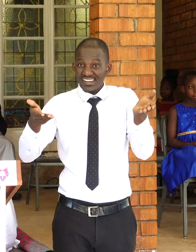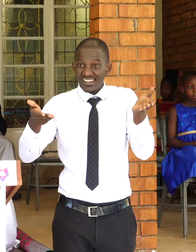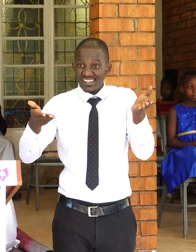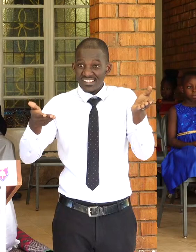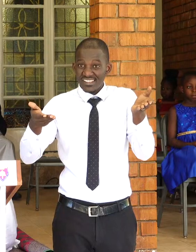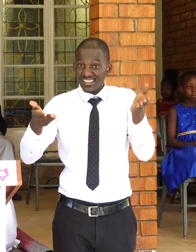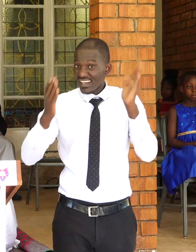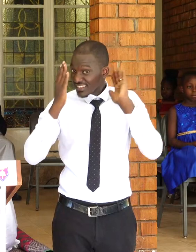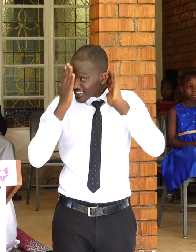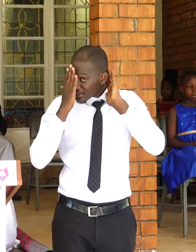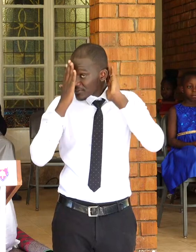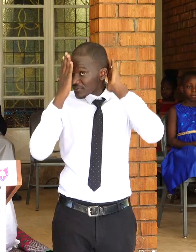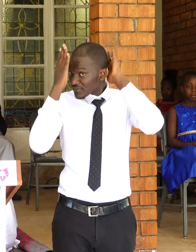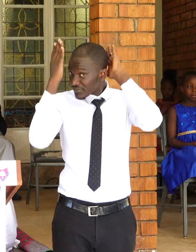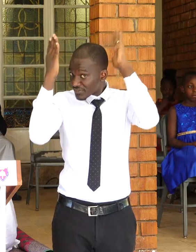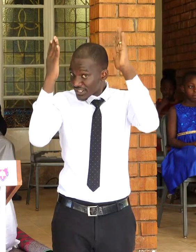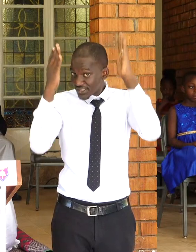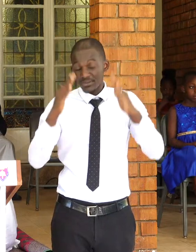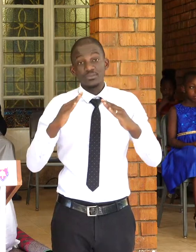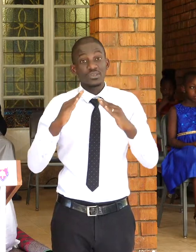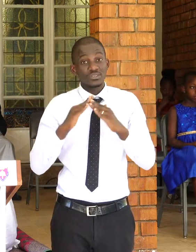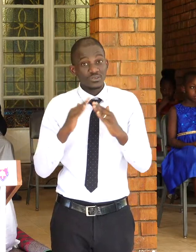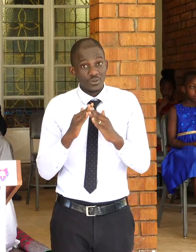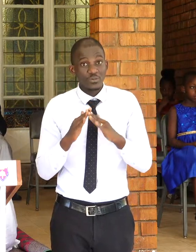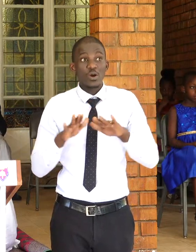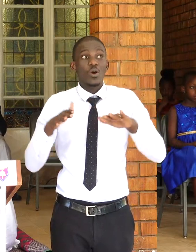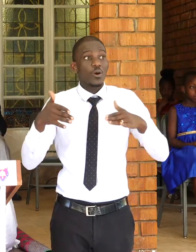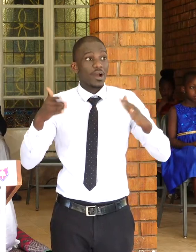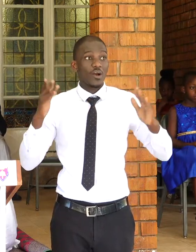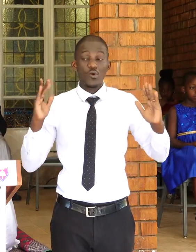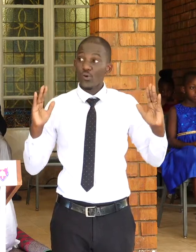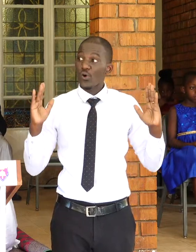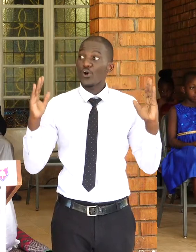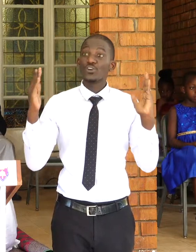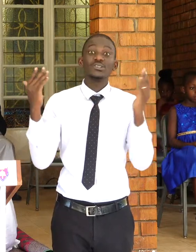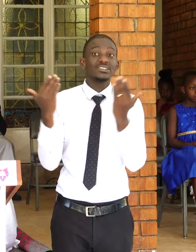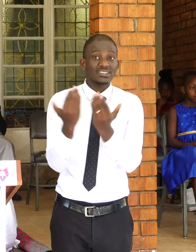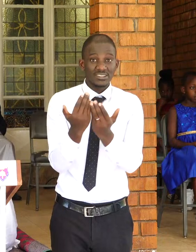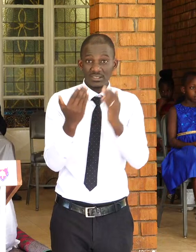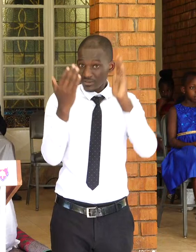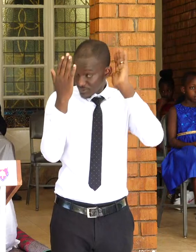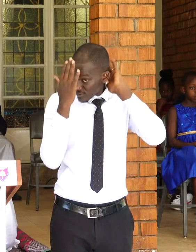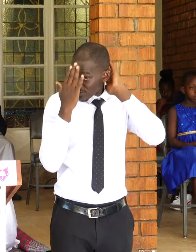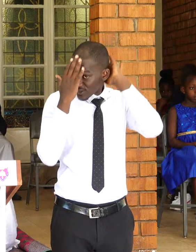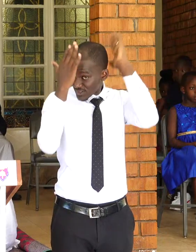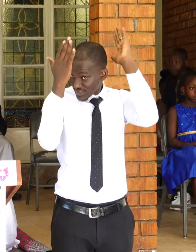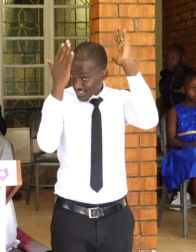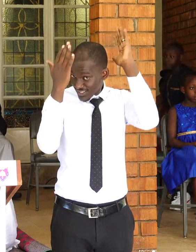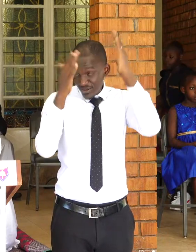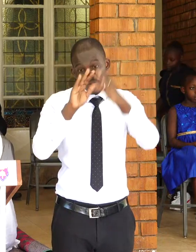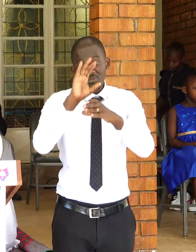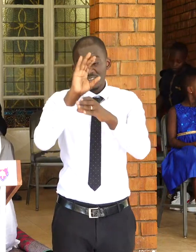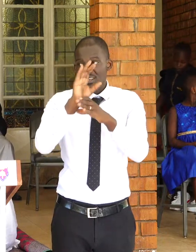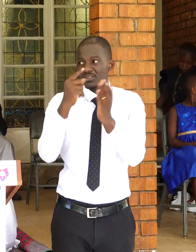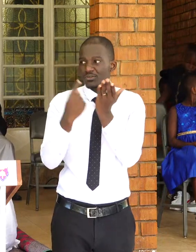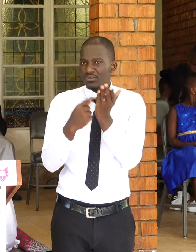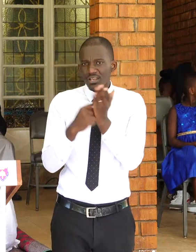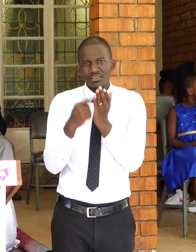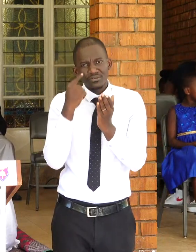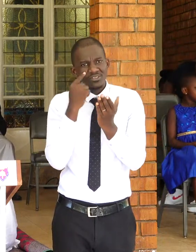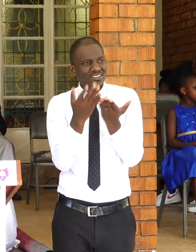ku palace oba duyite olubiri lwa Ssaabalabirizi w'ekkanisa ya Uganda, nga